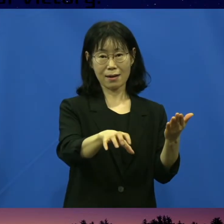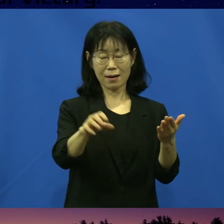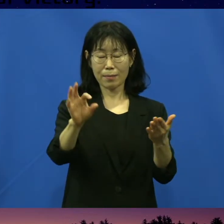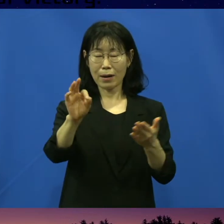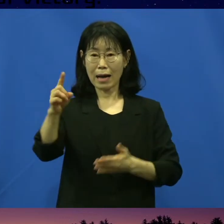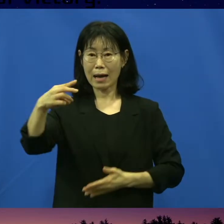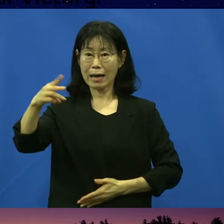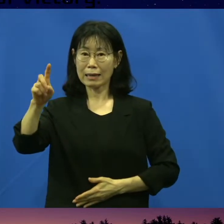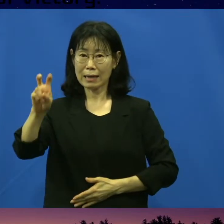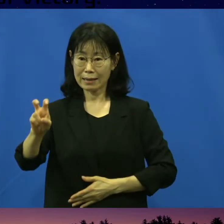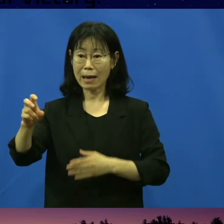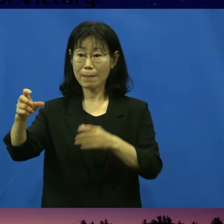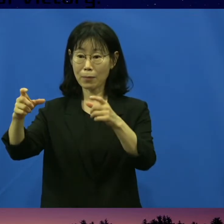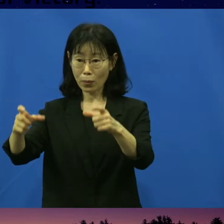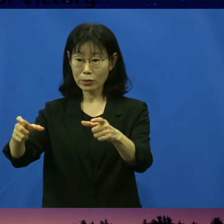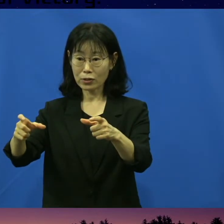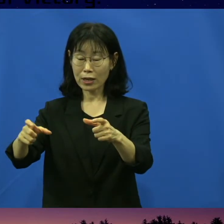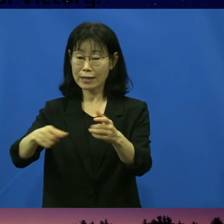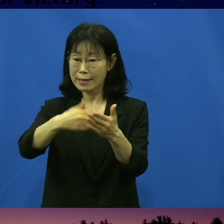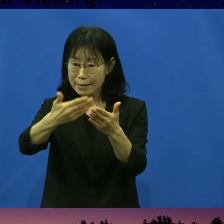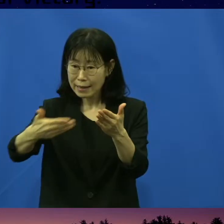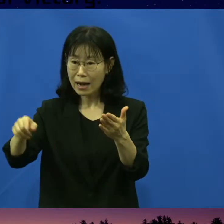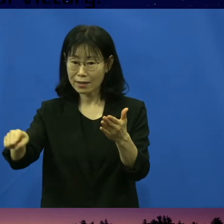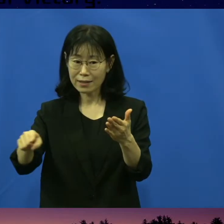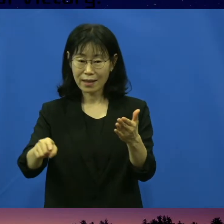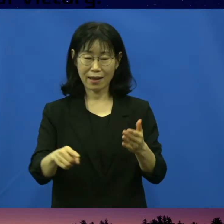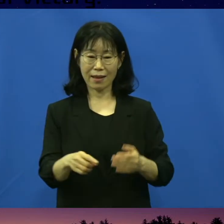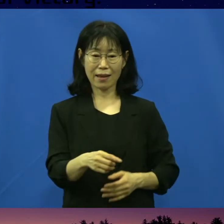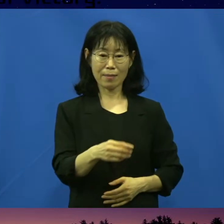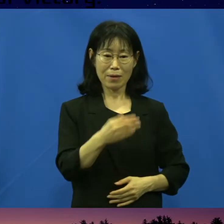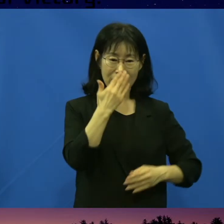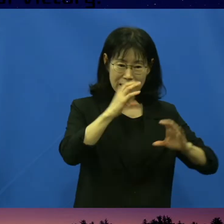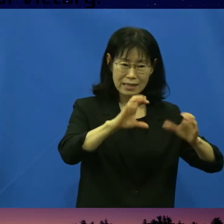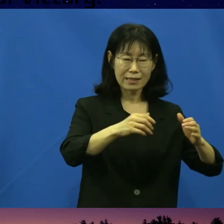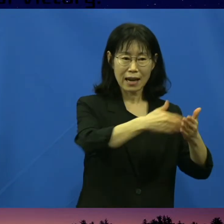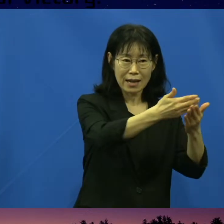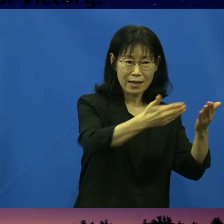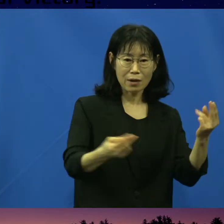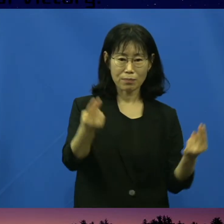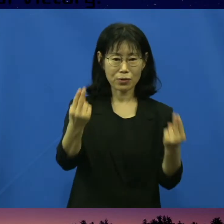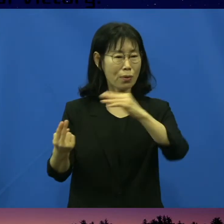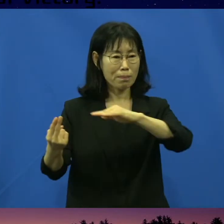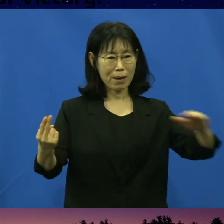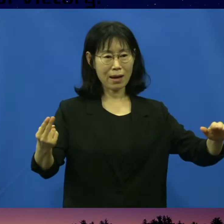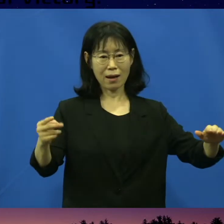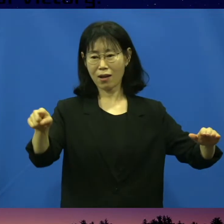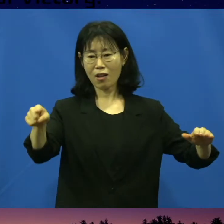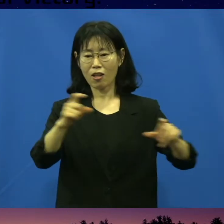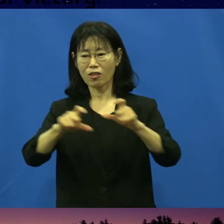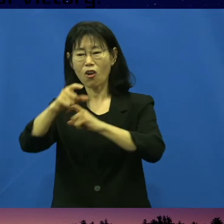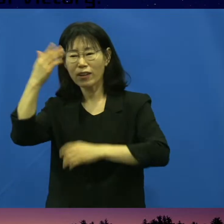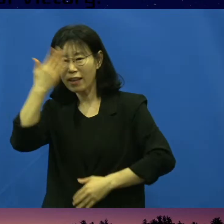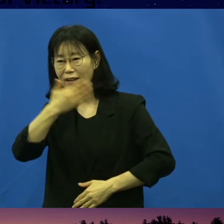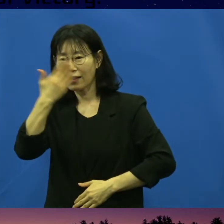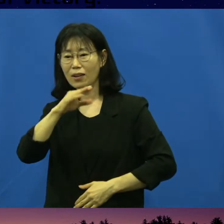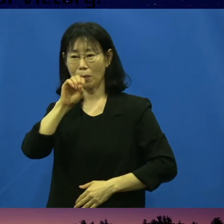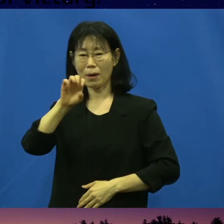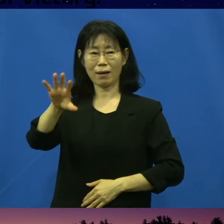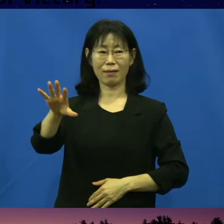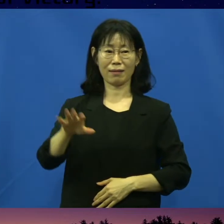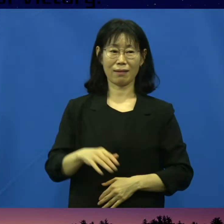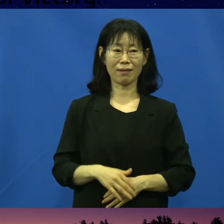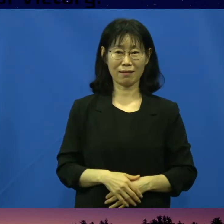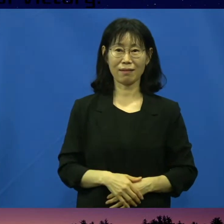않느냐. 헛소리하고 있는 거죠. 내가 거기서 근데 읽다 보니까 내가 열이 나려고 하네.